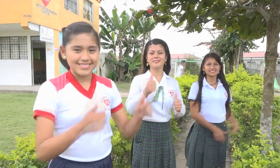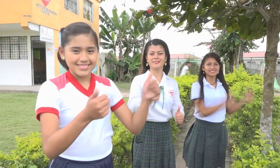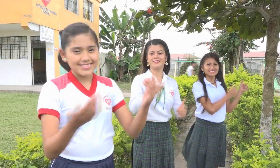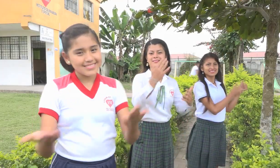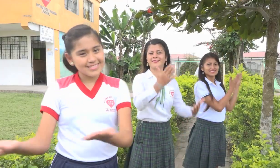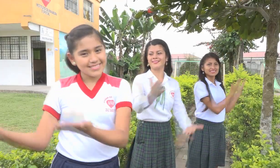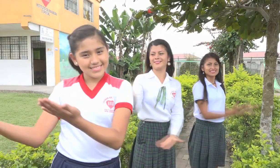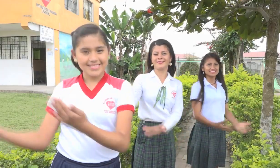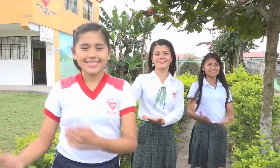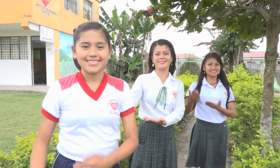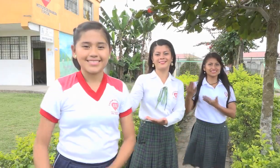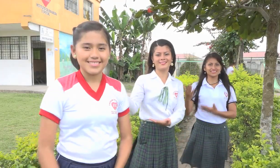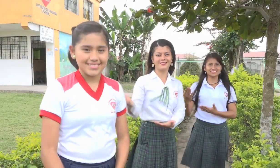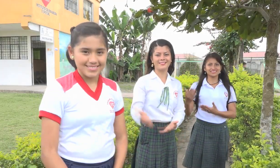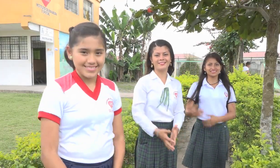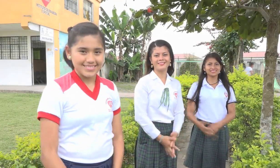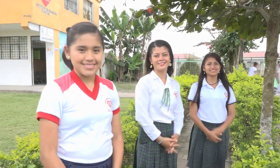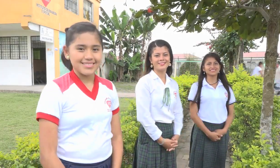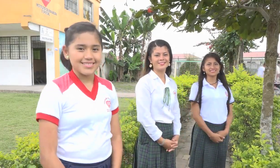Bienvenidos.